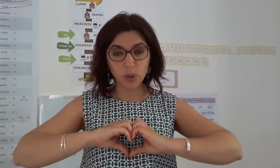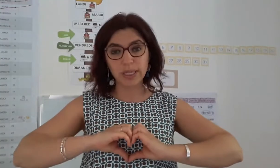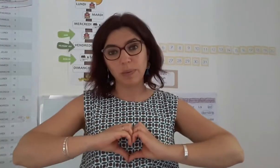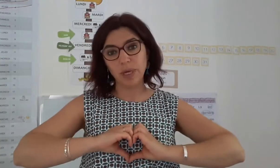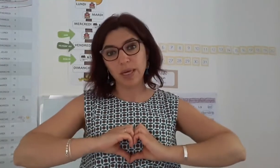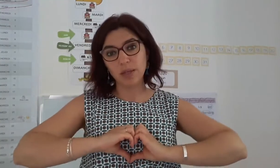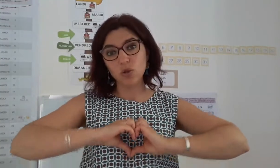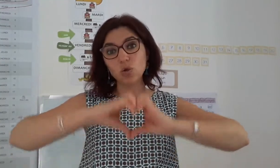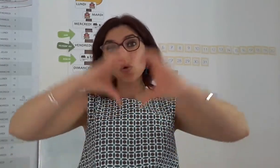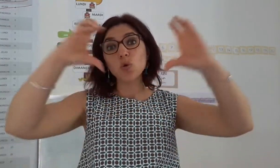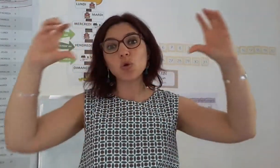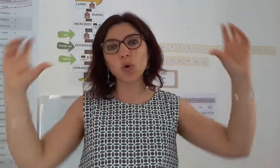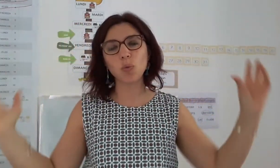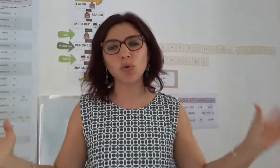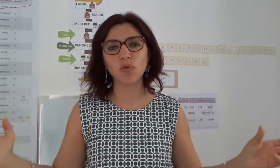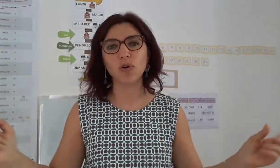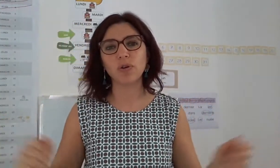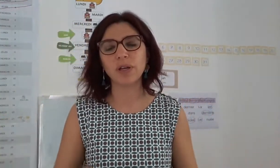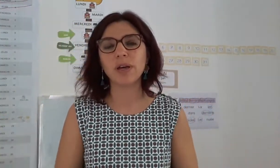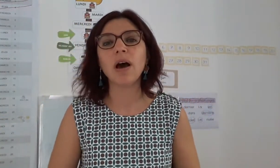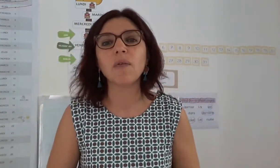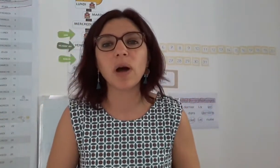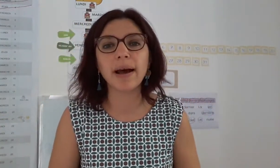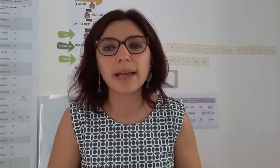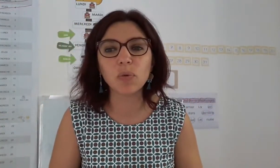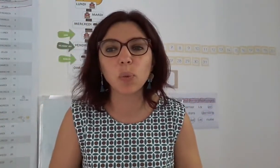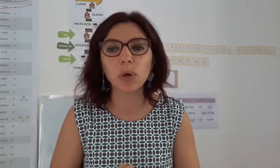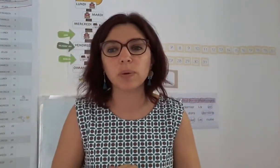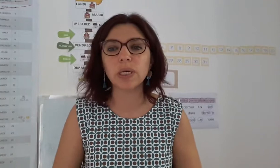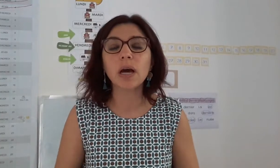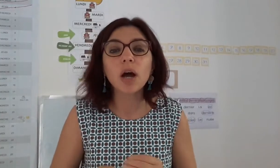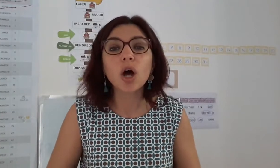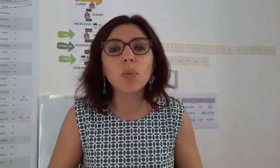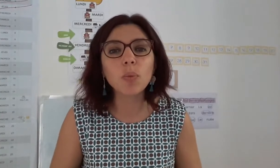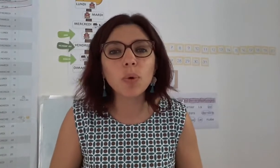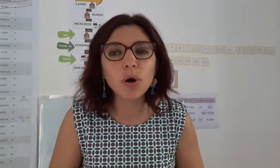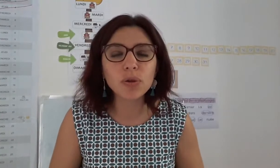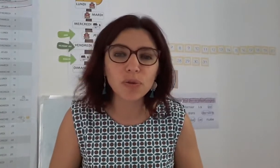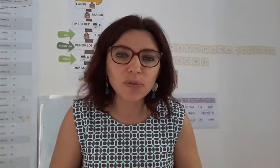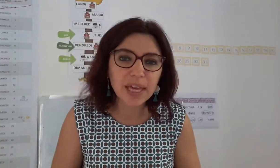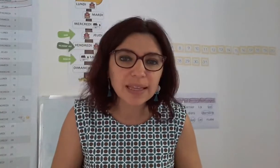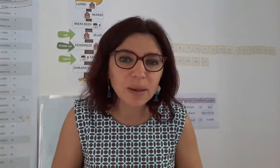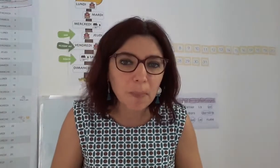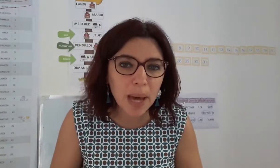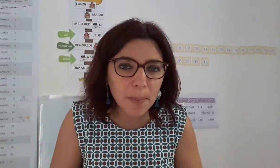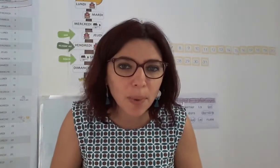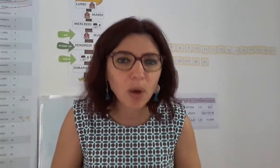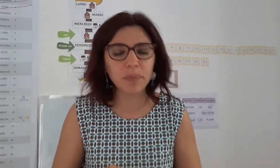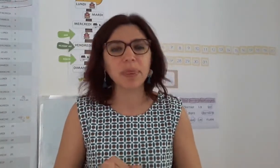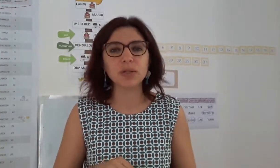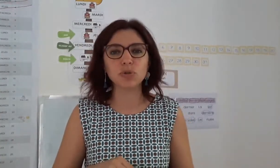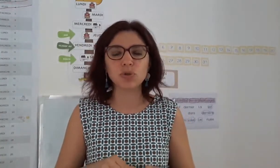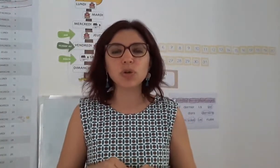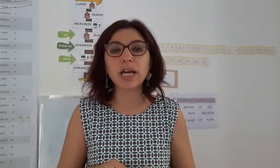pour t'aimer toujours plus fort. Voilà, et vous pouvez lui dire bonne fête, maman. Je suis sûre qu'elle